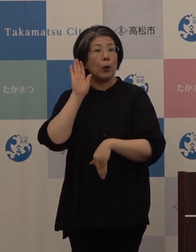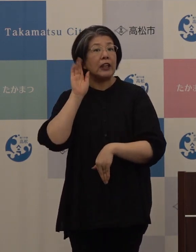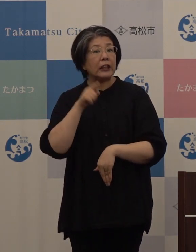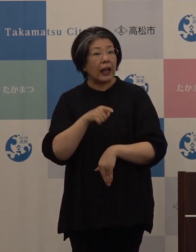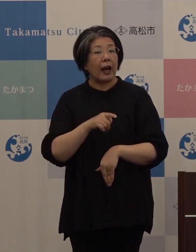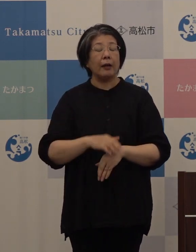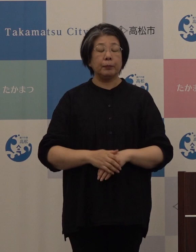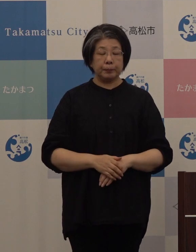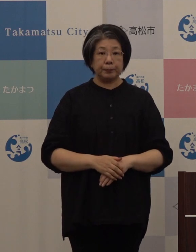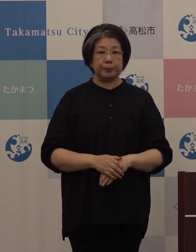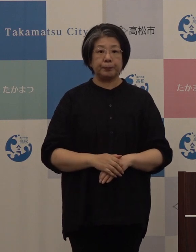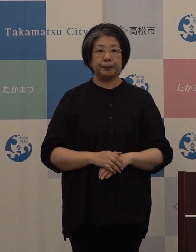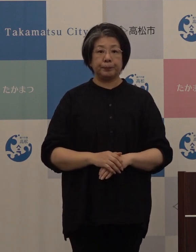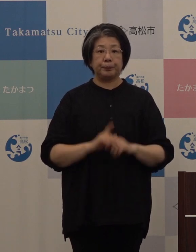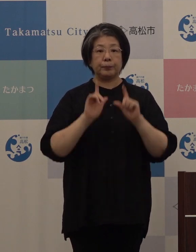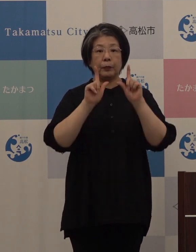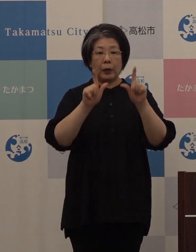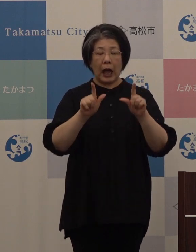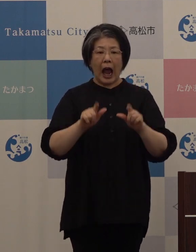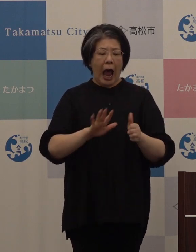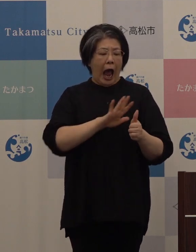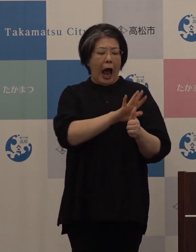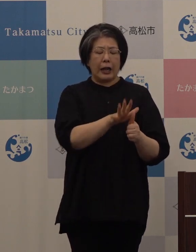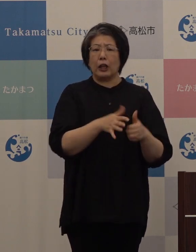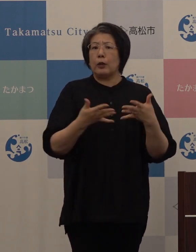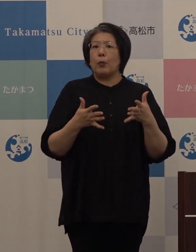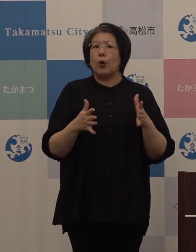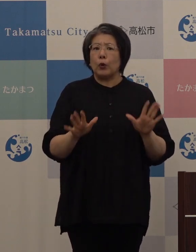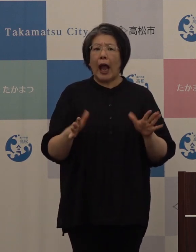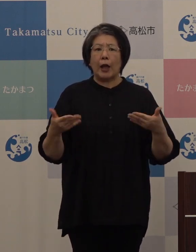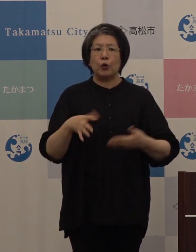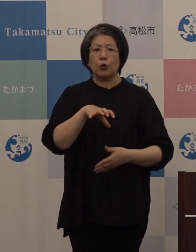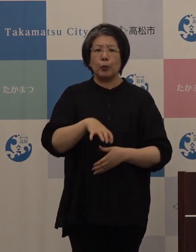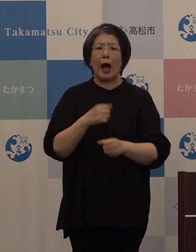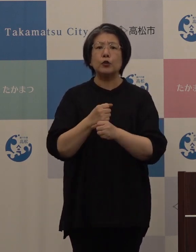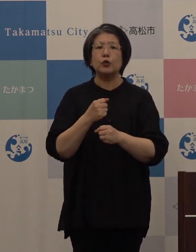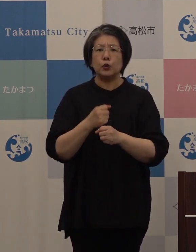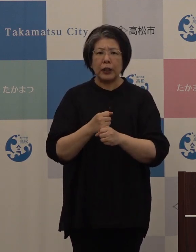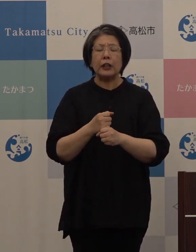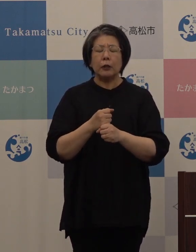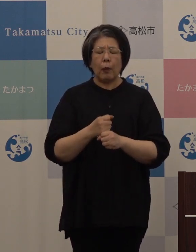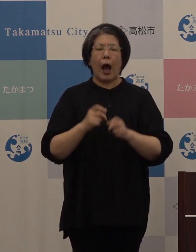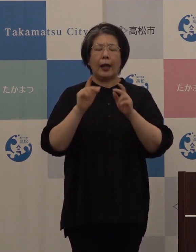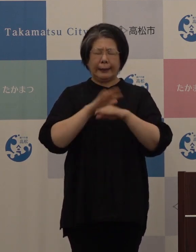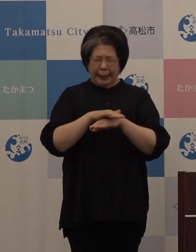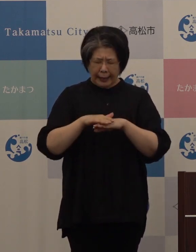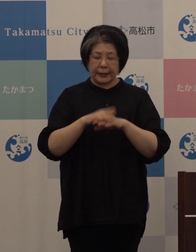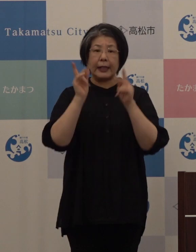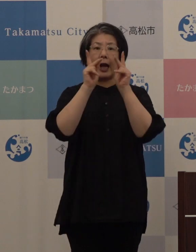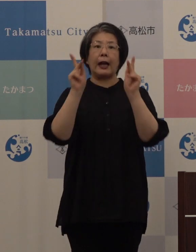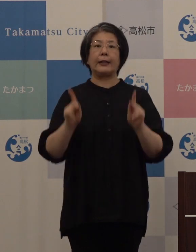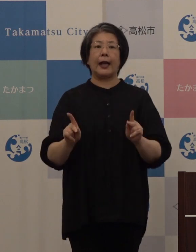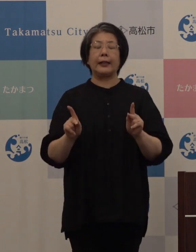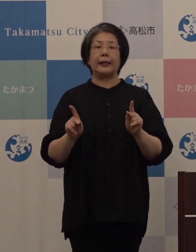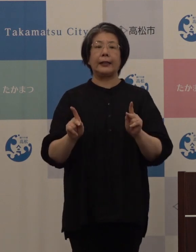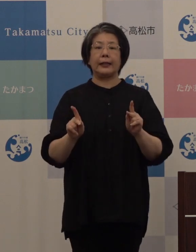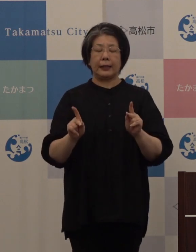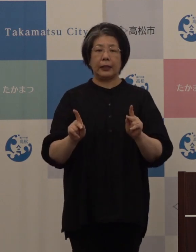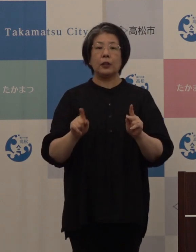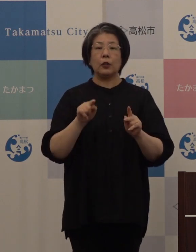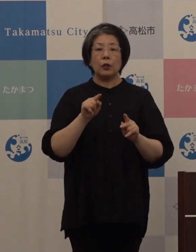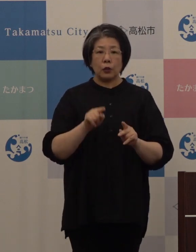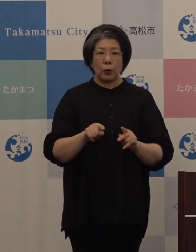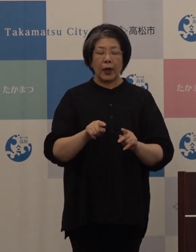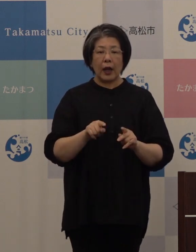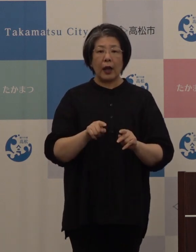。 ハラスメントのない職場づくりというのは非常に重要な課題であるというふうに思っておりまして、もちろん市長部局の中でも常